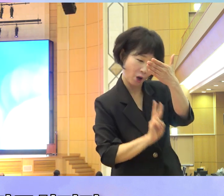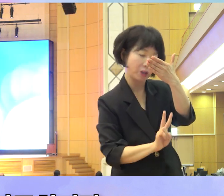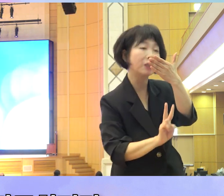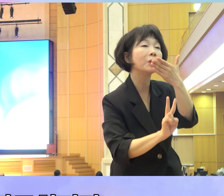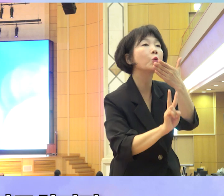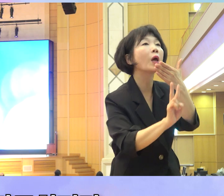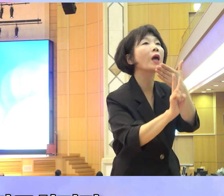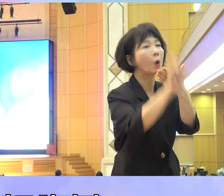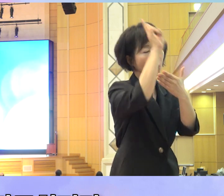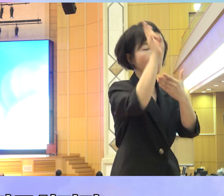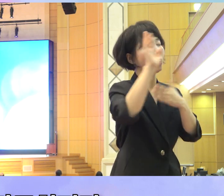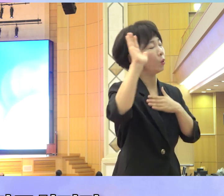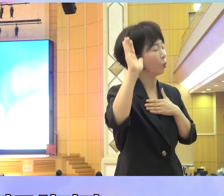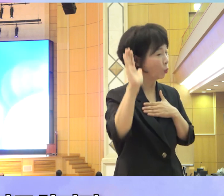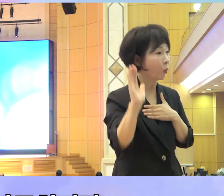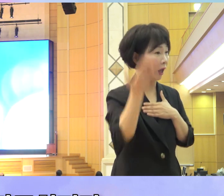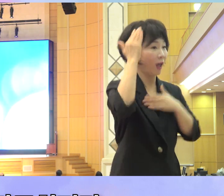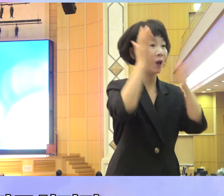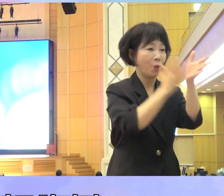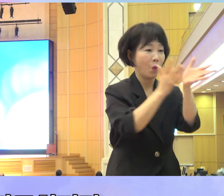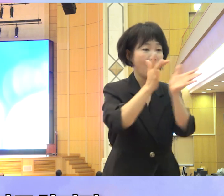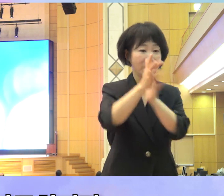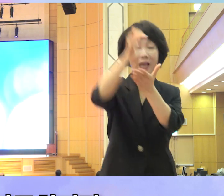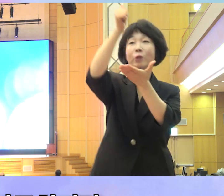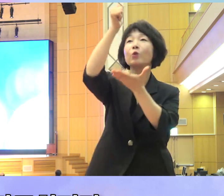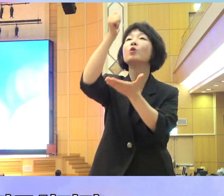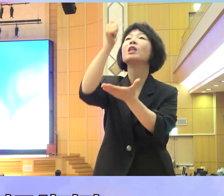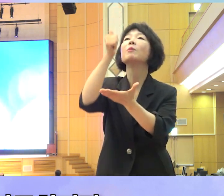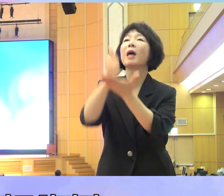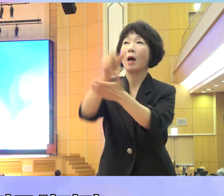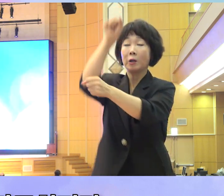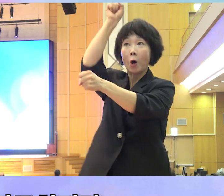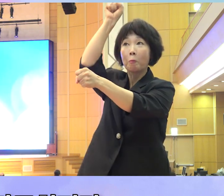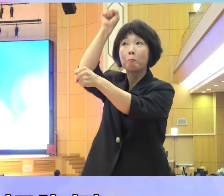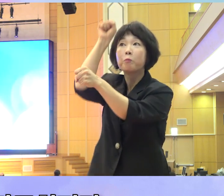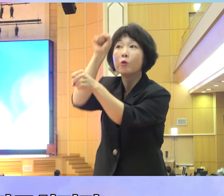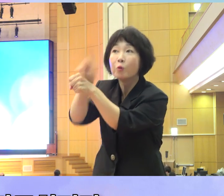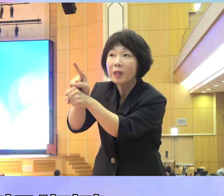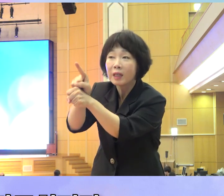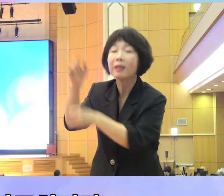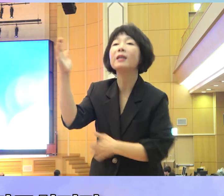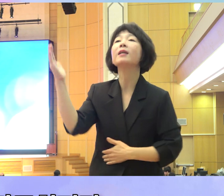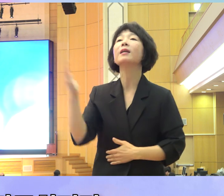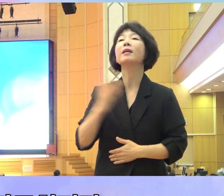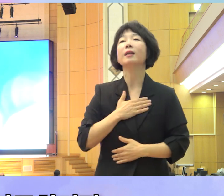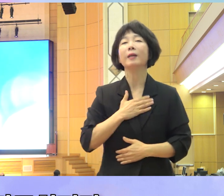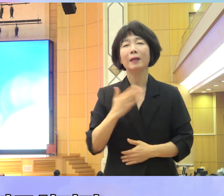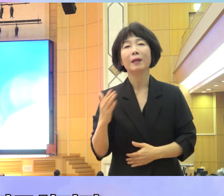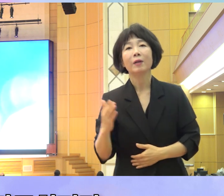나의 비전이 되고, 예수님의 성품이